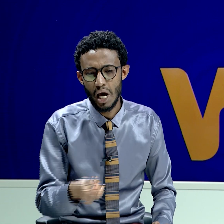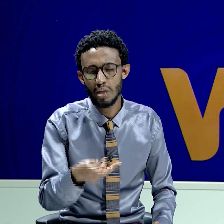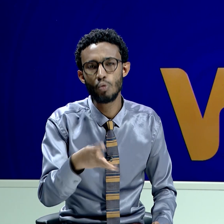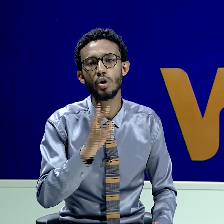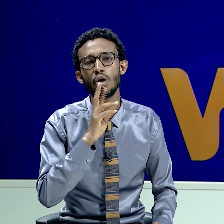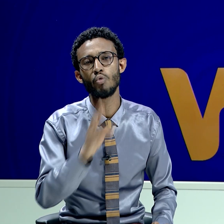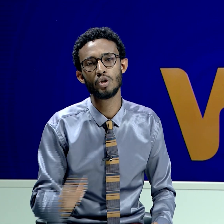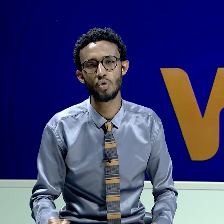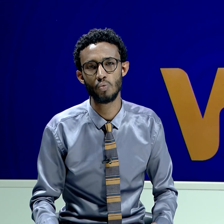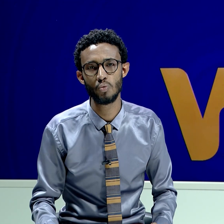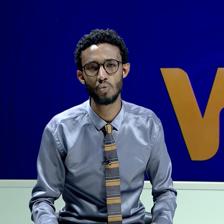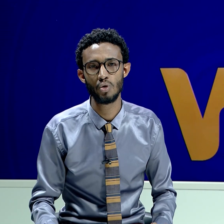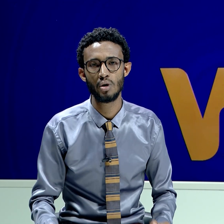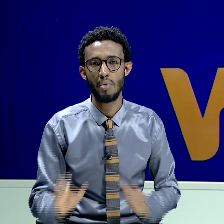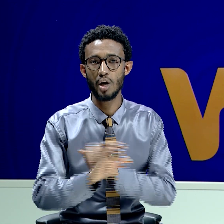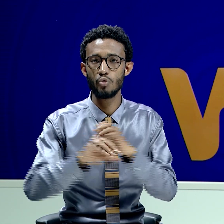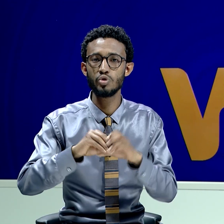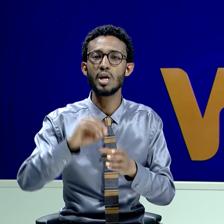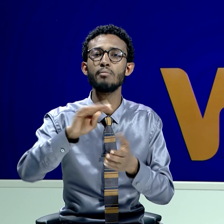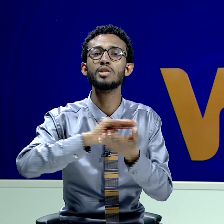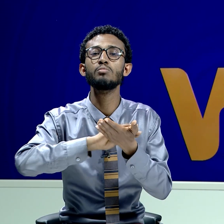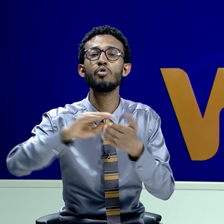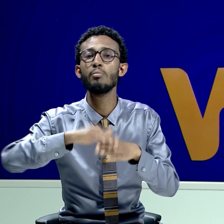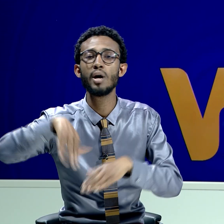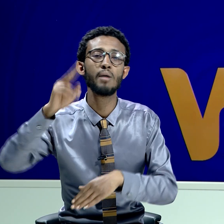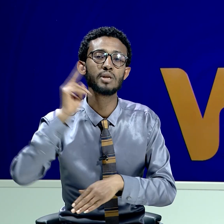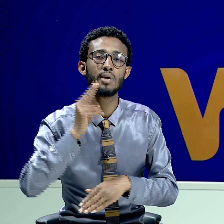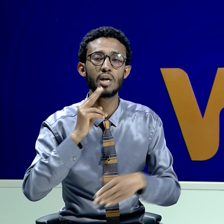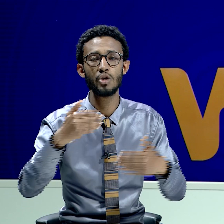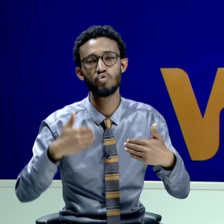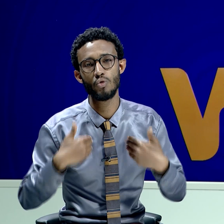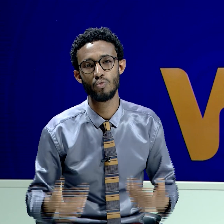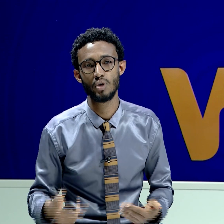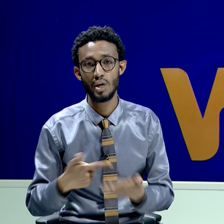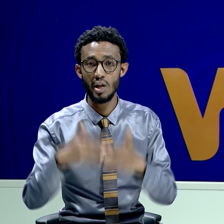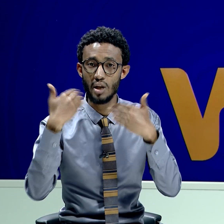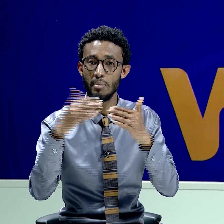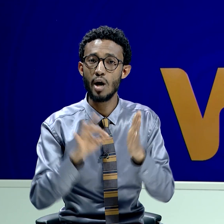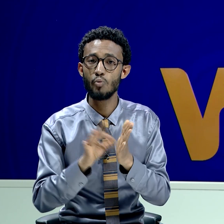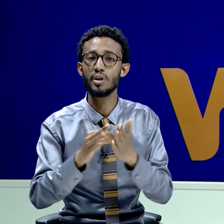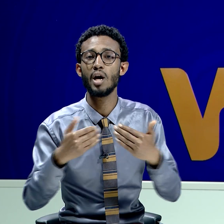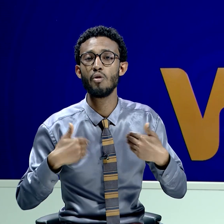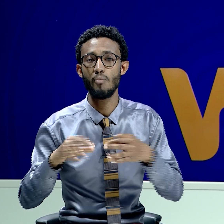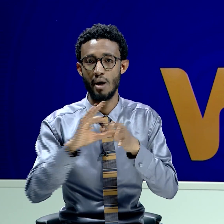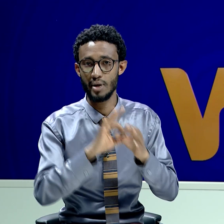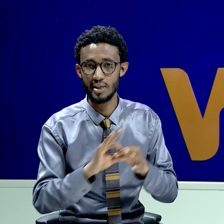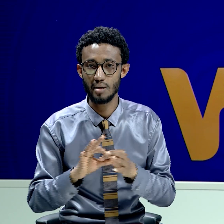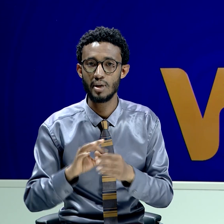አጣት ምቆጣሩ ናቸው። ሀገሪቱ ውስጥ 5 ሚሊዮን በላይ መስማሳናችሁ አሉ። ይህንን የሚያልቁት ላለው ማህበረሰብ